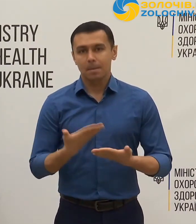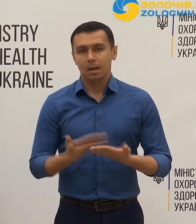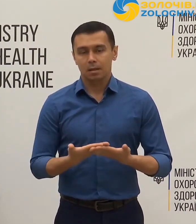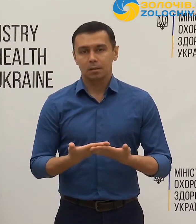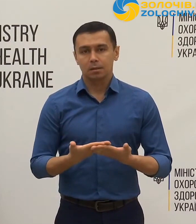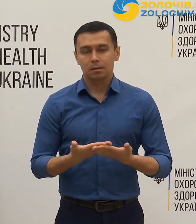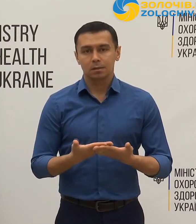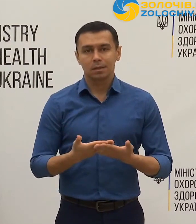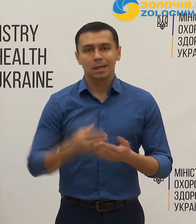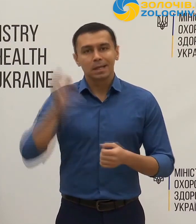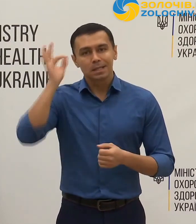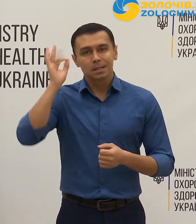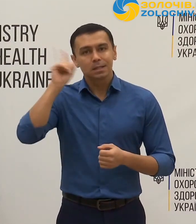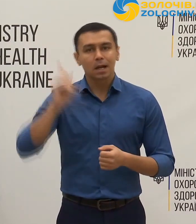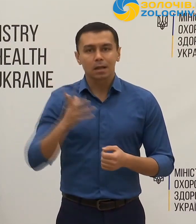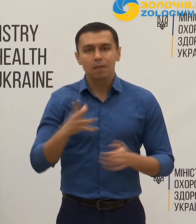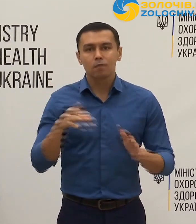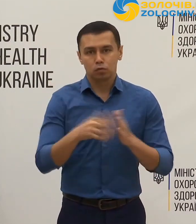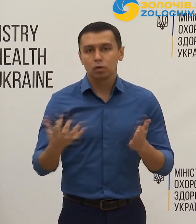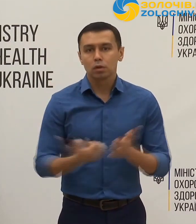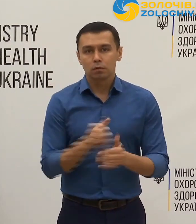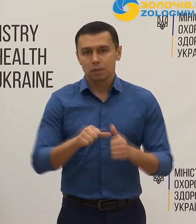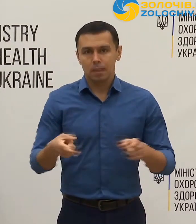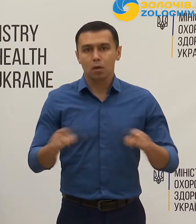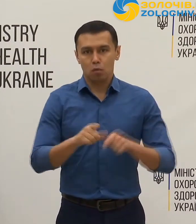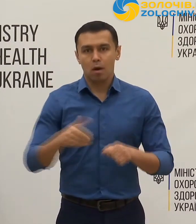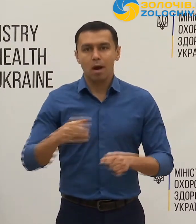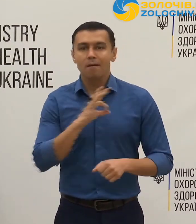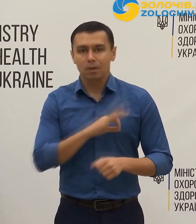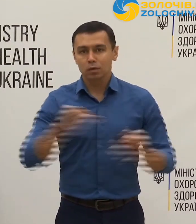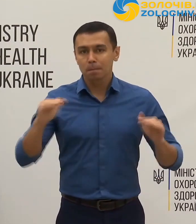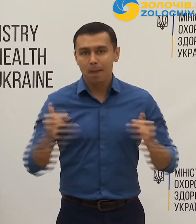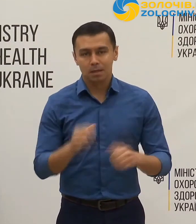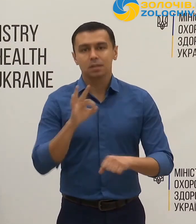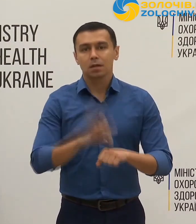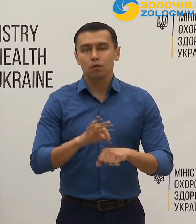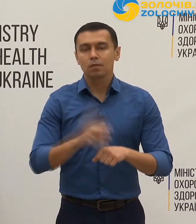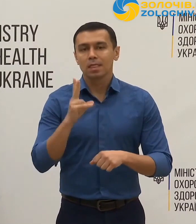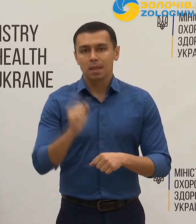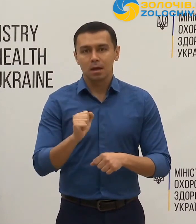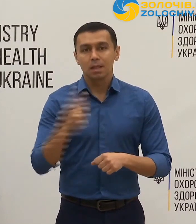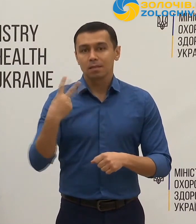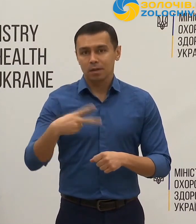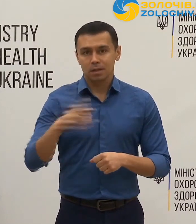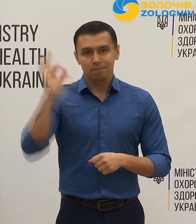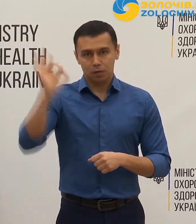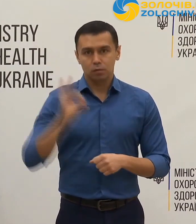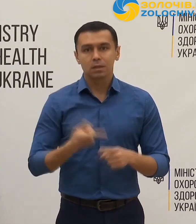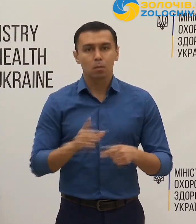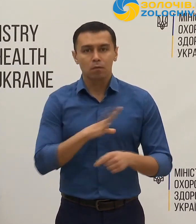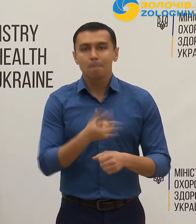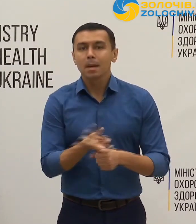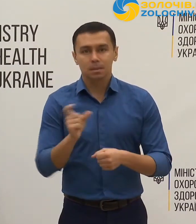наприклад, Ізраїль, який вводив і досягнув саме такого ефекту зменшення захворюваності на 20%. Це